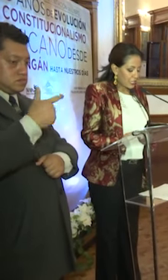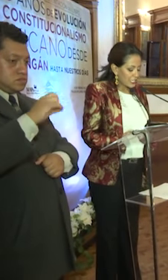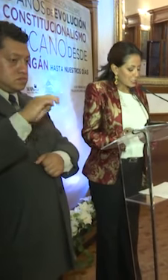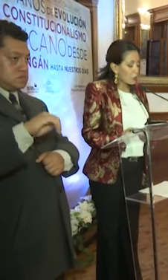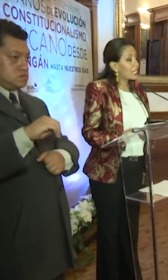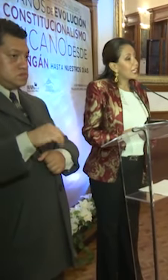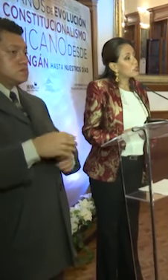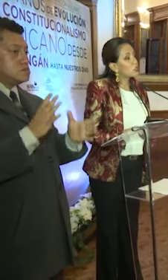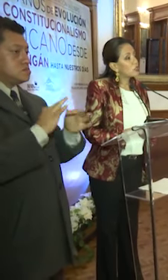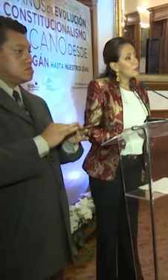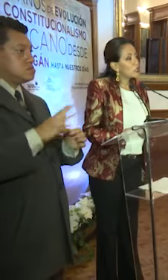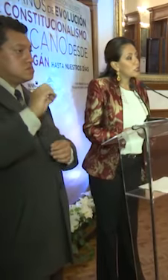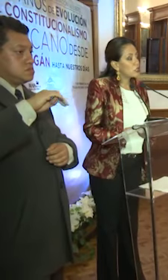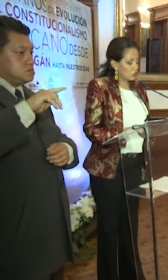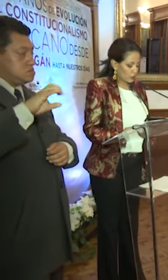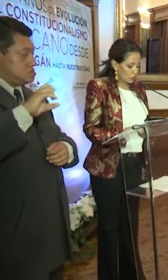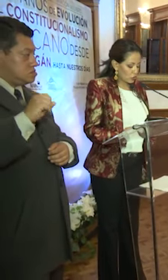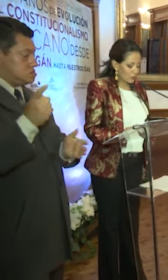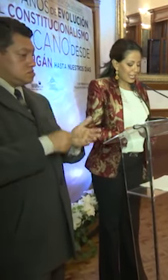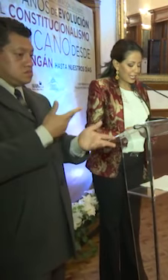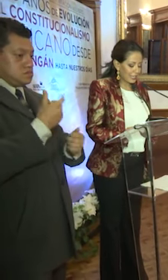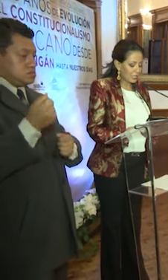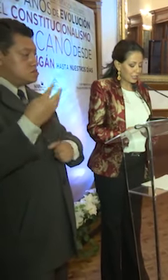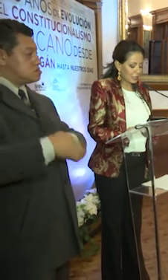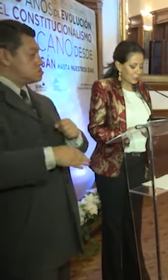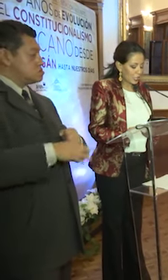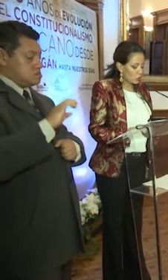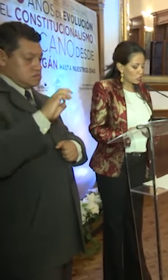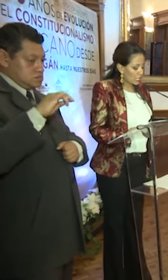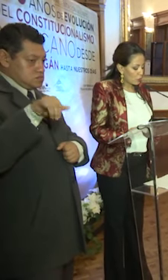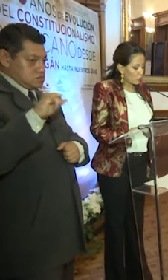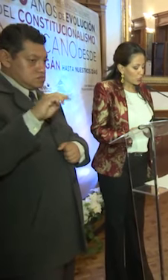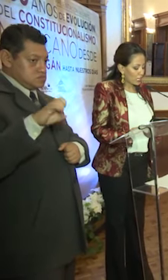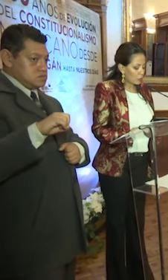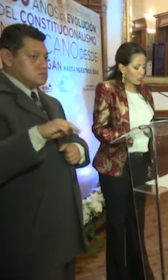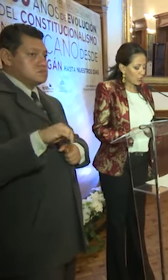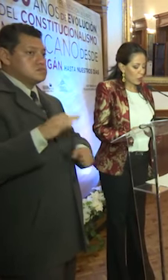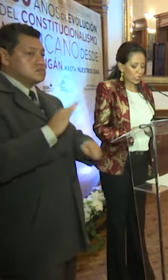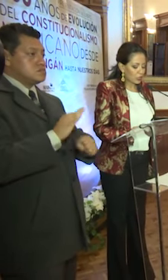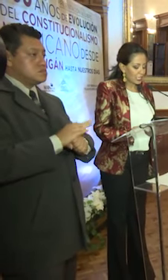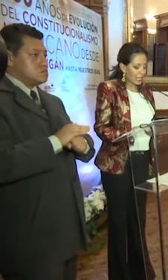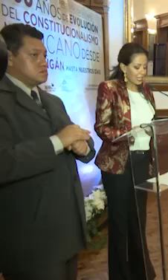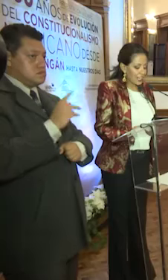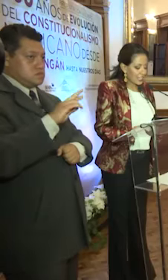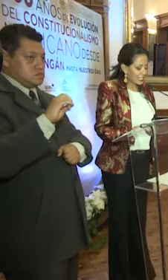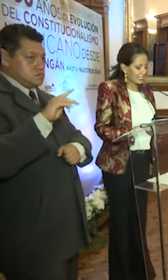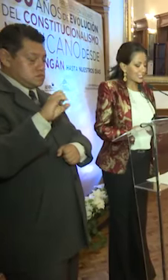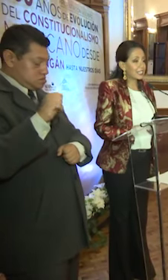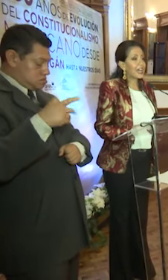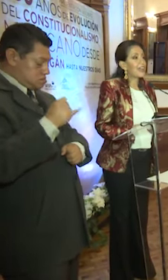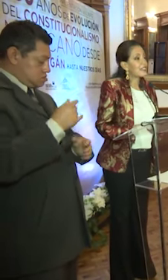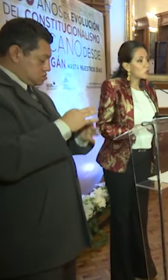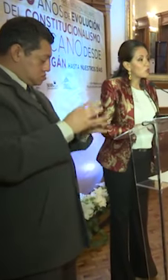propiedad, se expone que en la Constitución de 1814, el régimen de propiedad consagrado protege la propiedad, aunque no indica